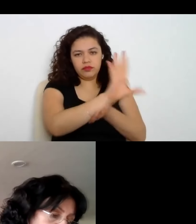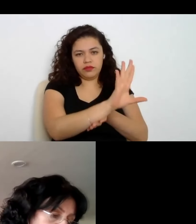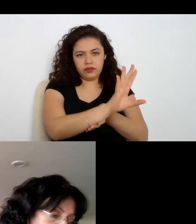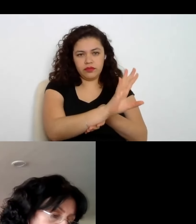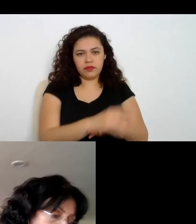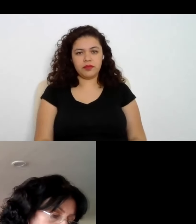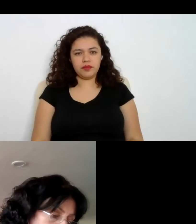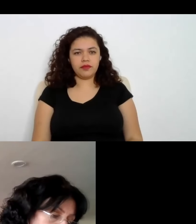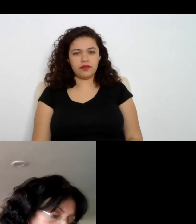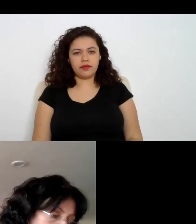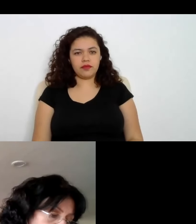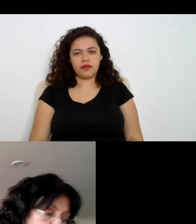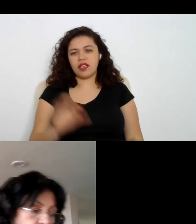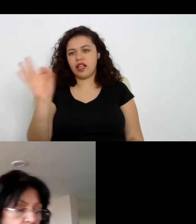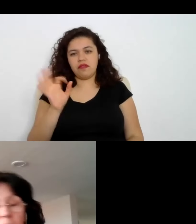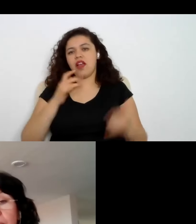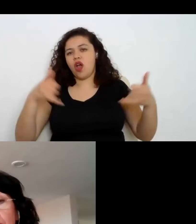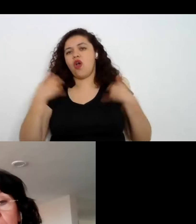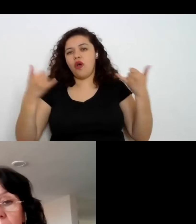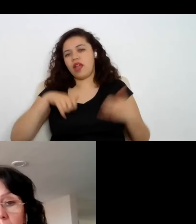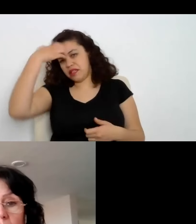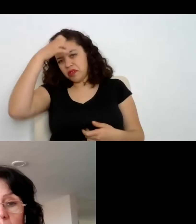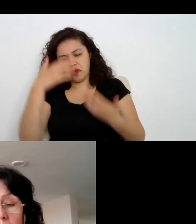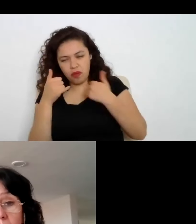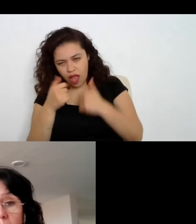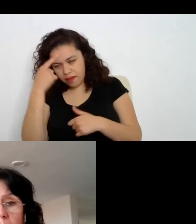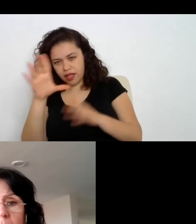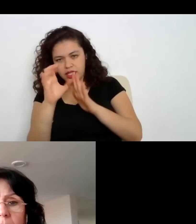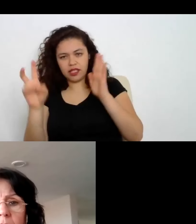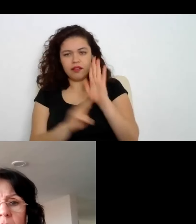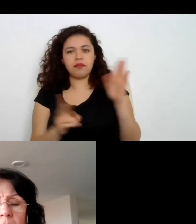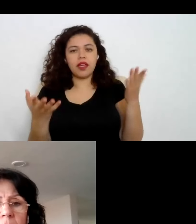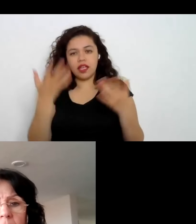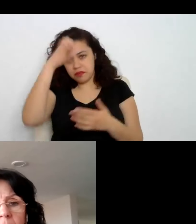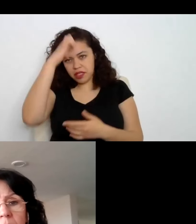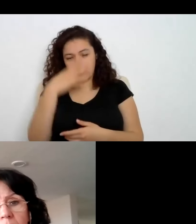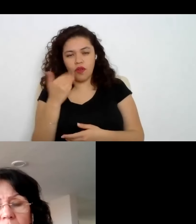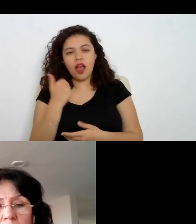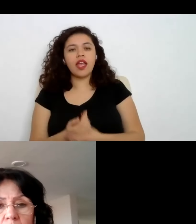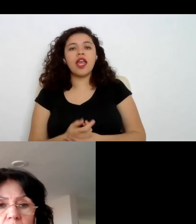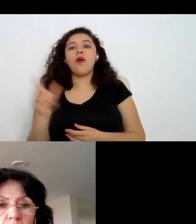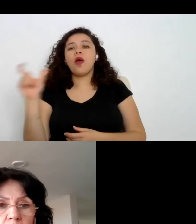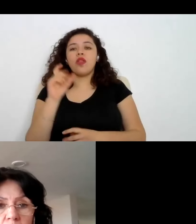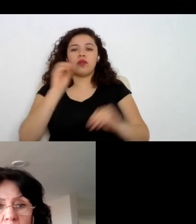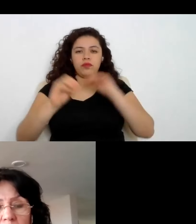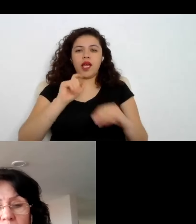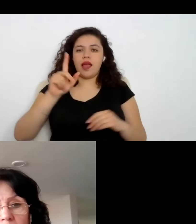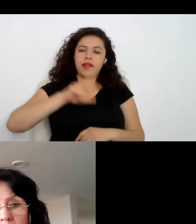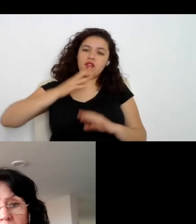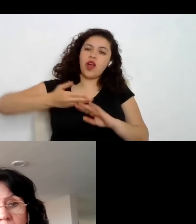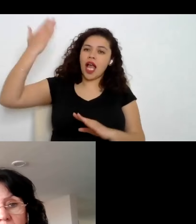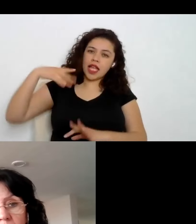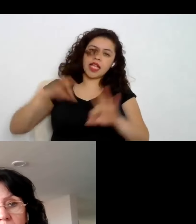algún chavo inexperto en esto de hacer currículums, al hacerlo pone, pues yo trabajé en